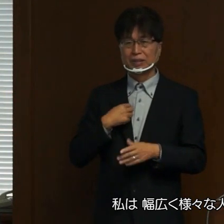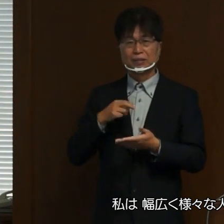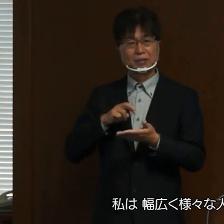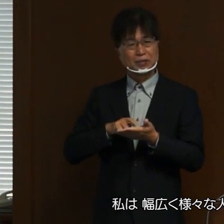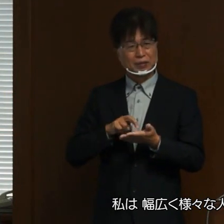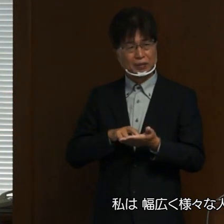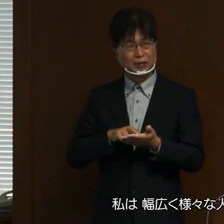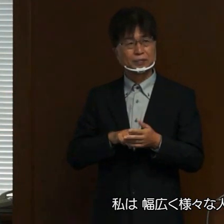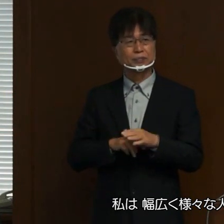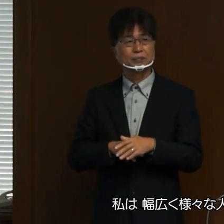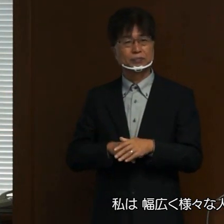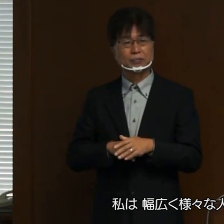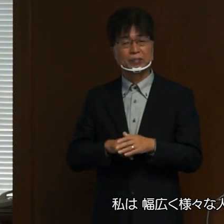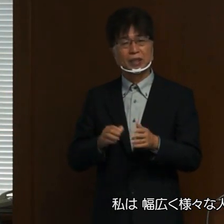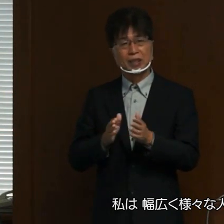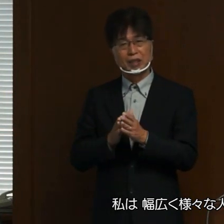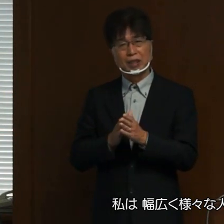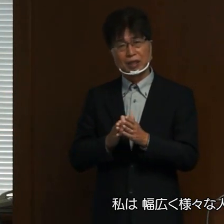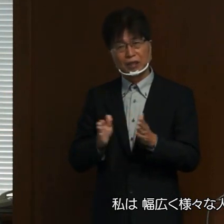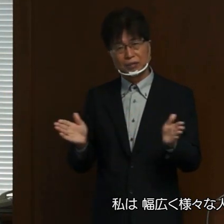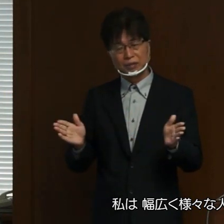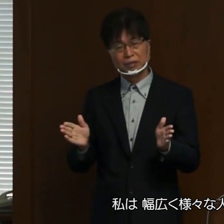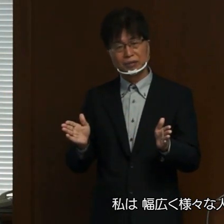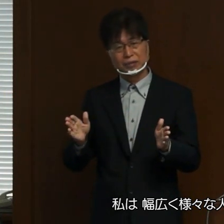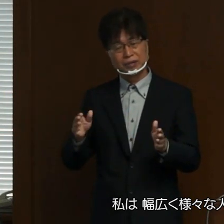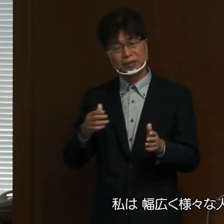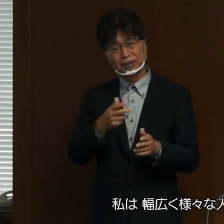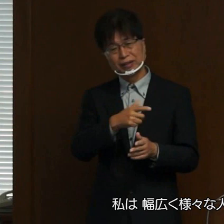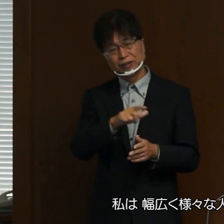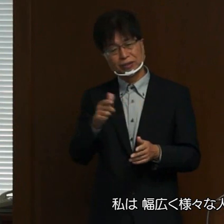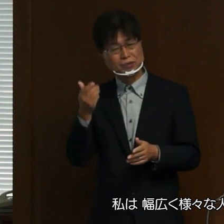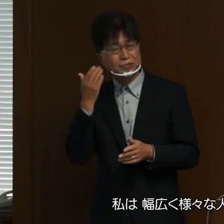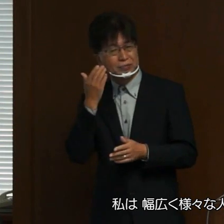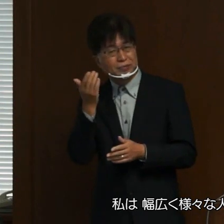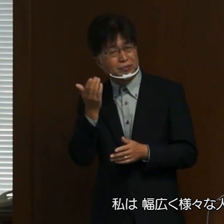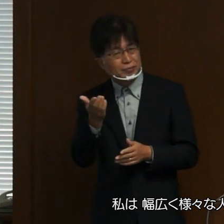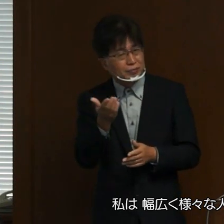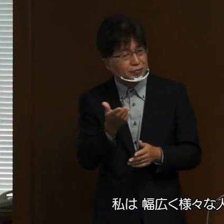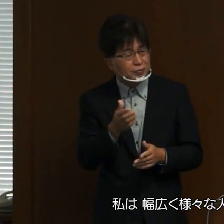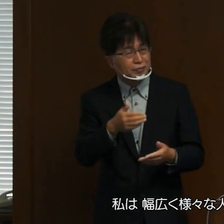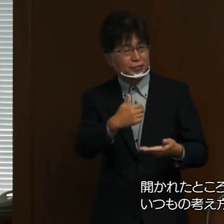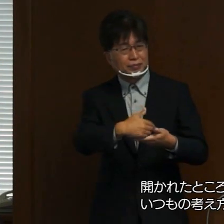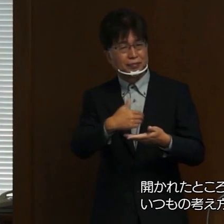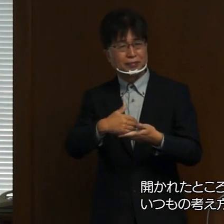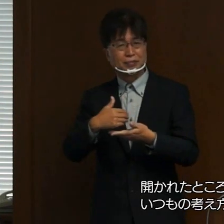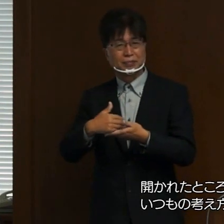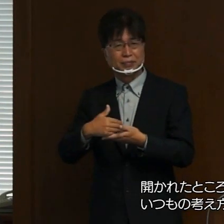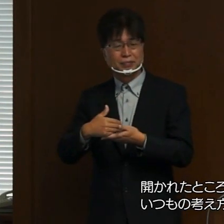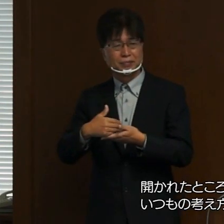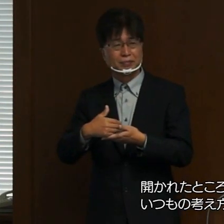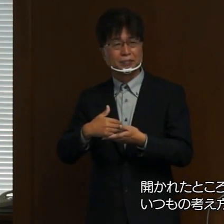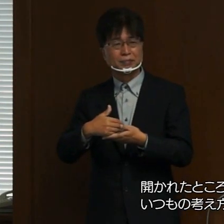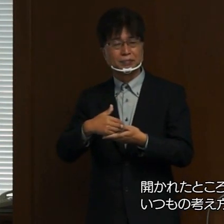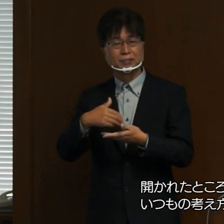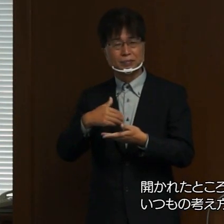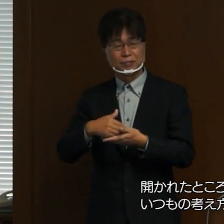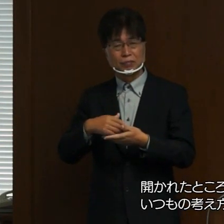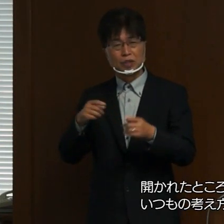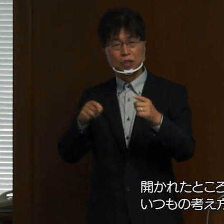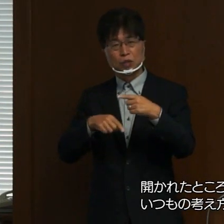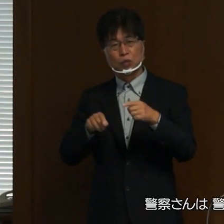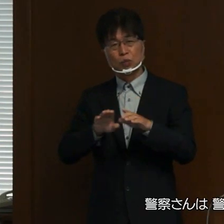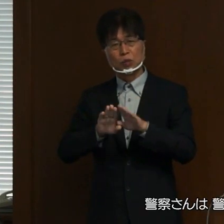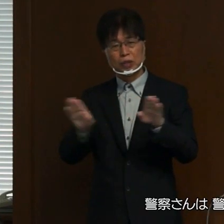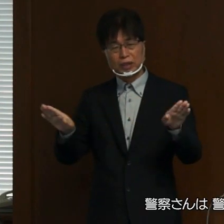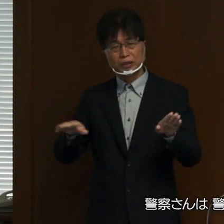私は幅広くさまざまな人の話を聞きながら開かれたところでっていうのがいつもの考